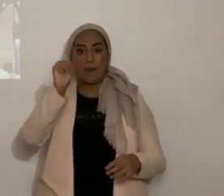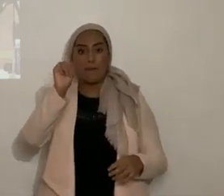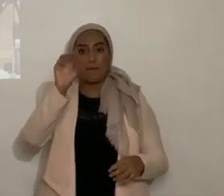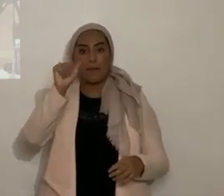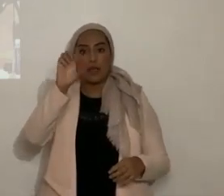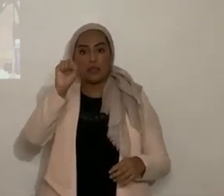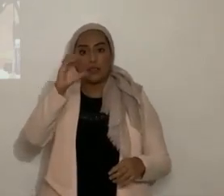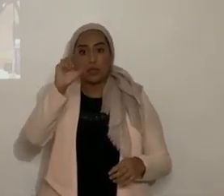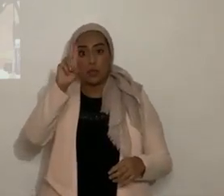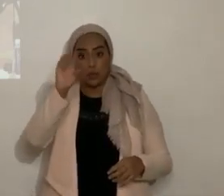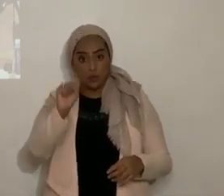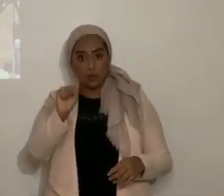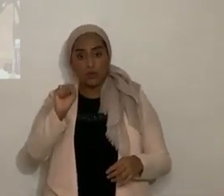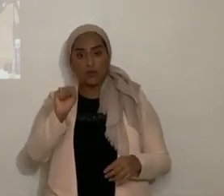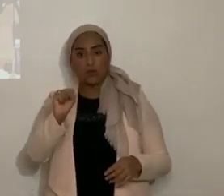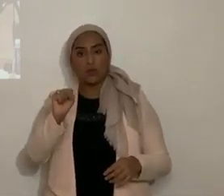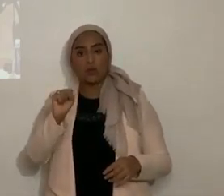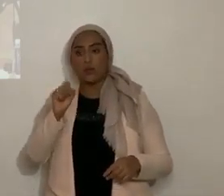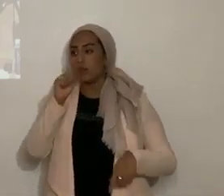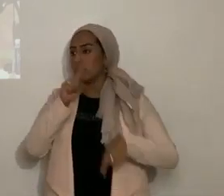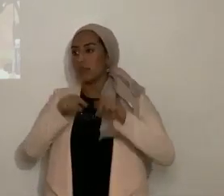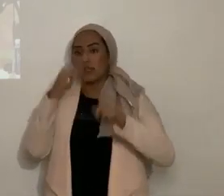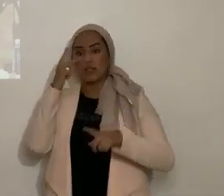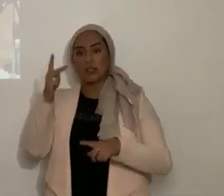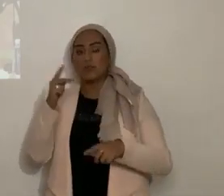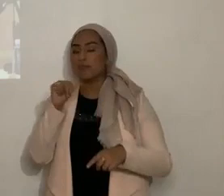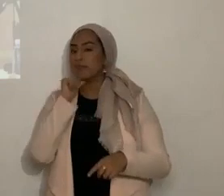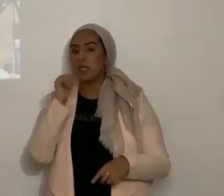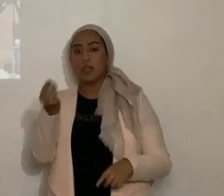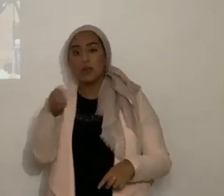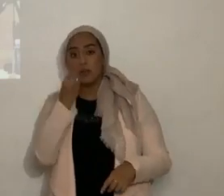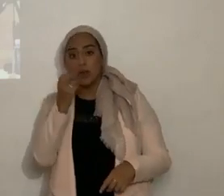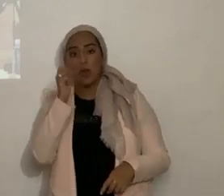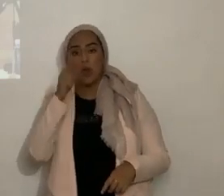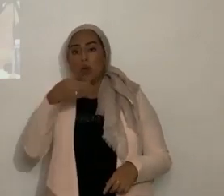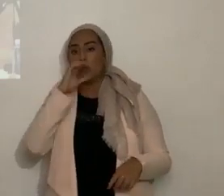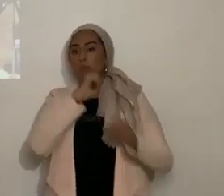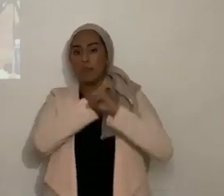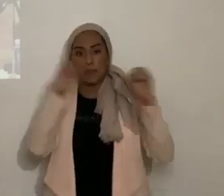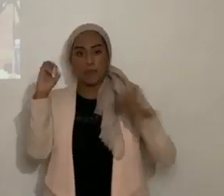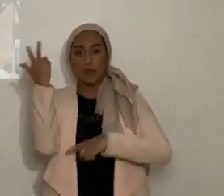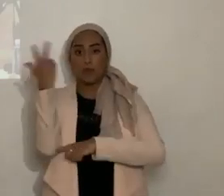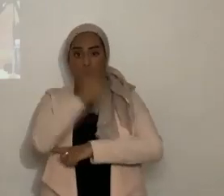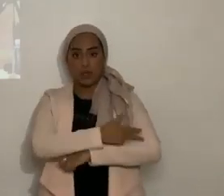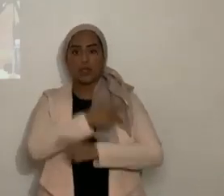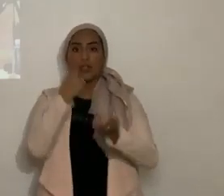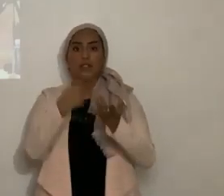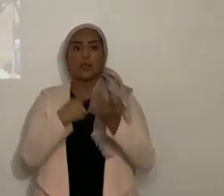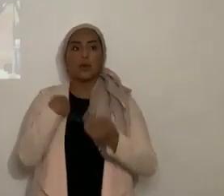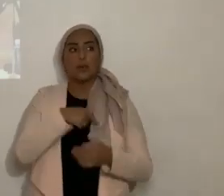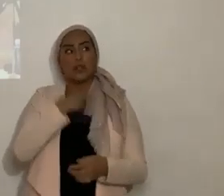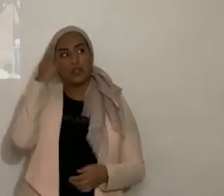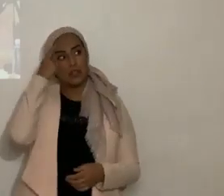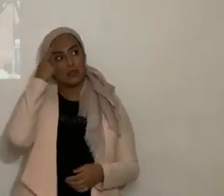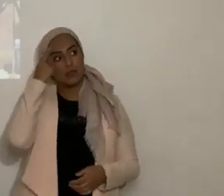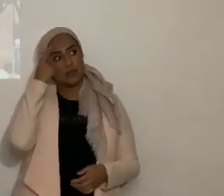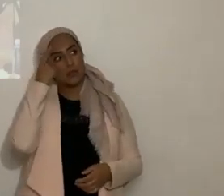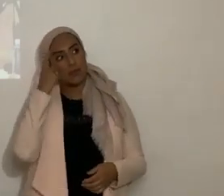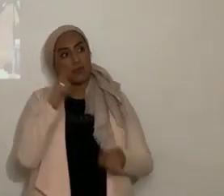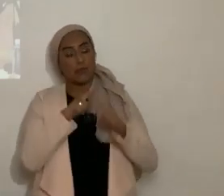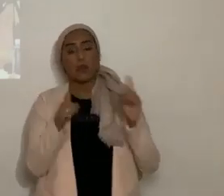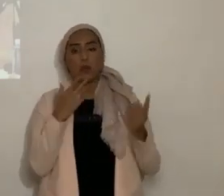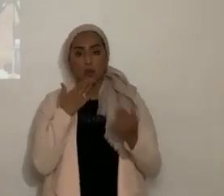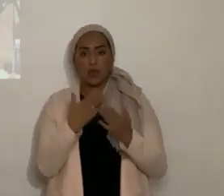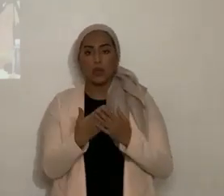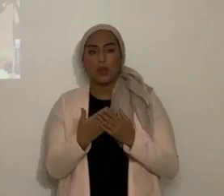ver y no comió ni bebió. Imagínense, a veces lo damos muchas cosas por hecho, pero es